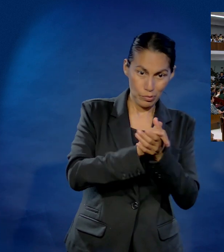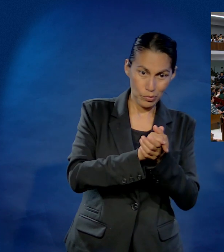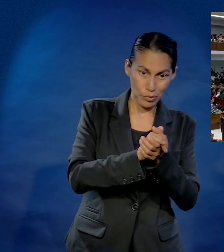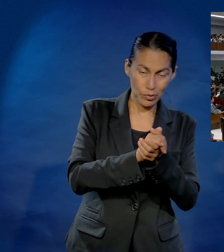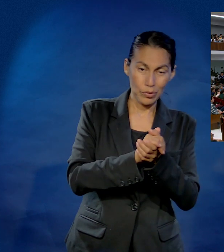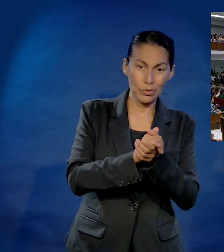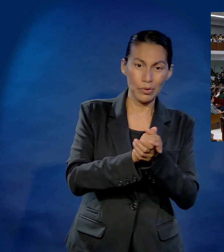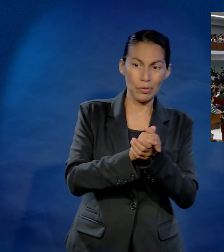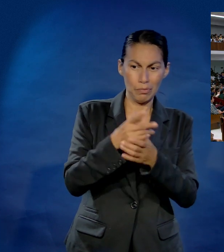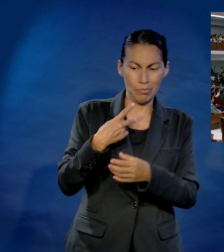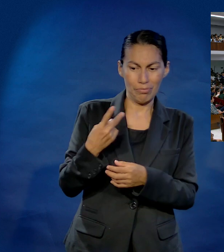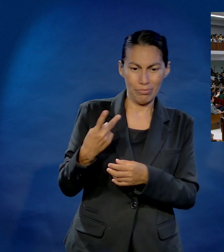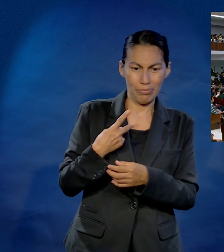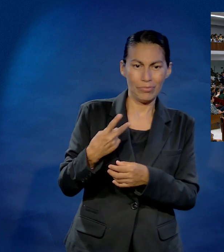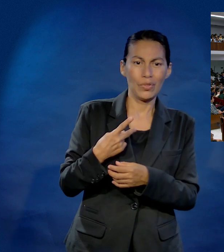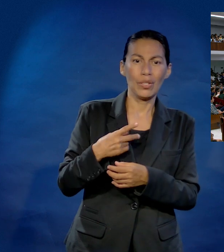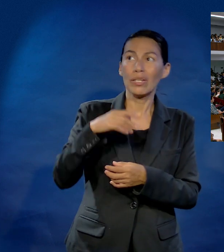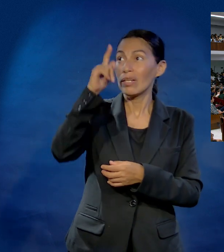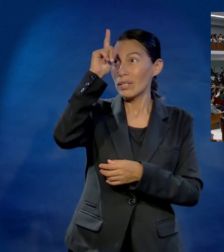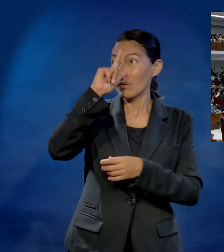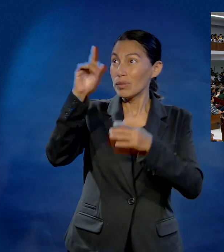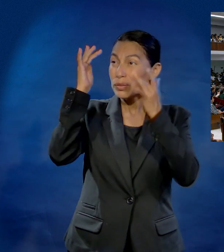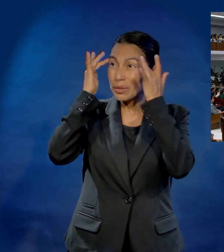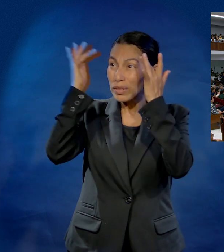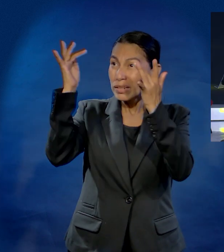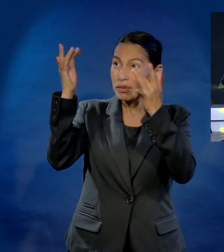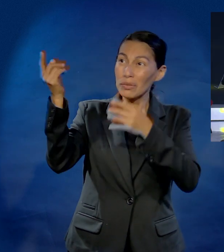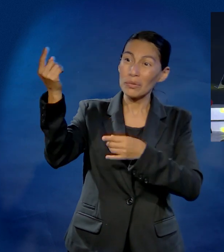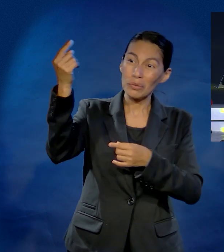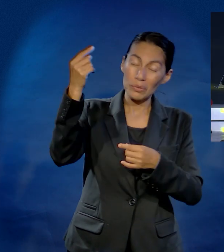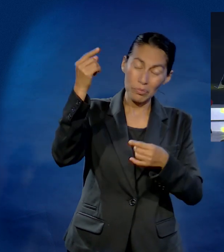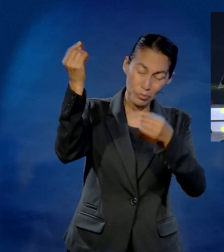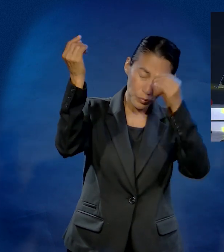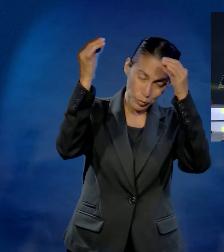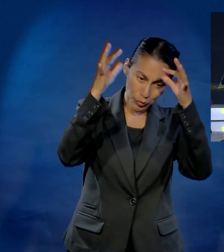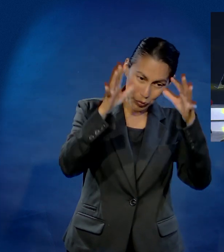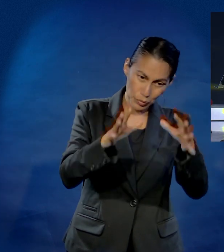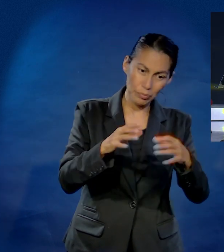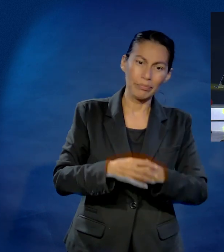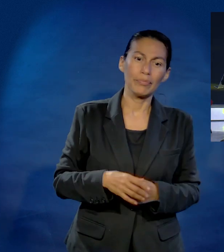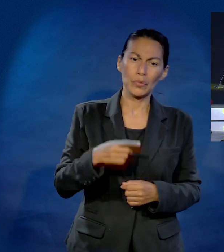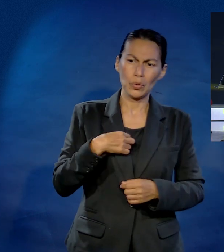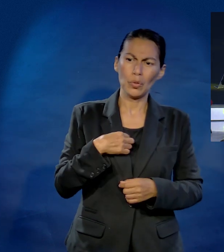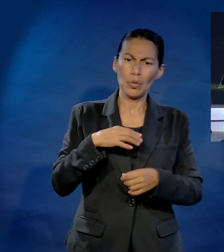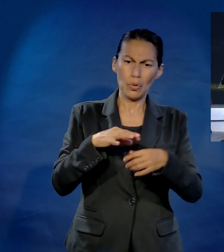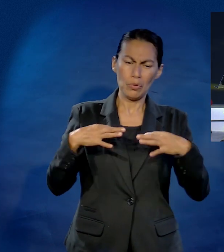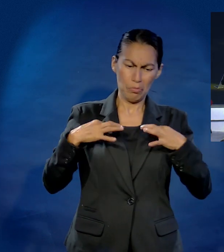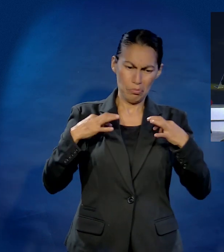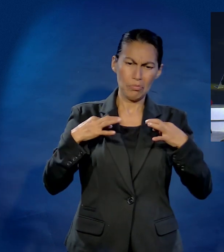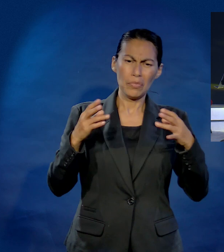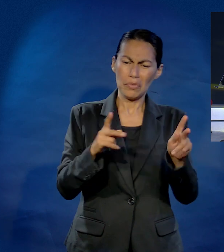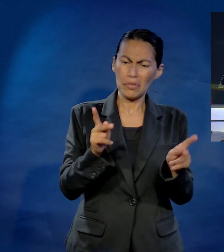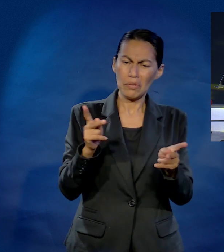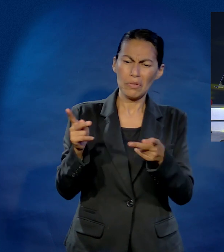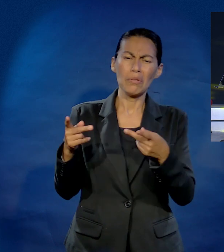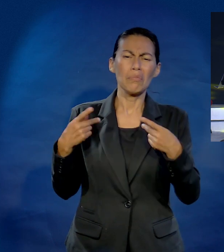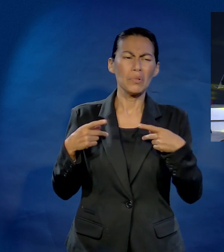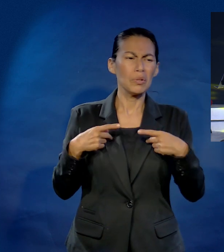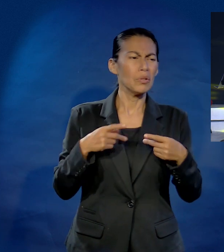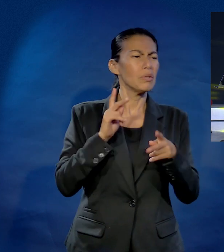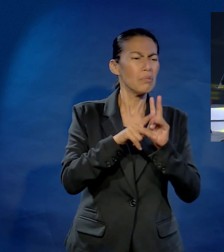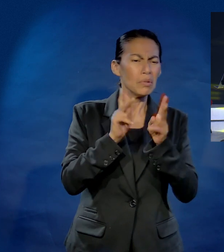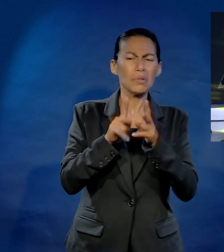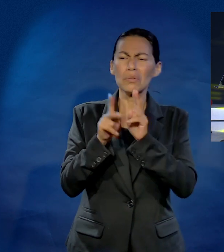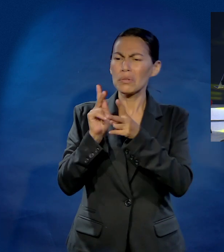es. Usted es muy jovencito y usted no sabe que la mitad de la gente nueva en la iglesia en